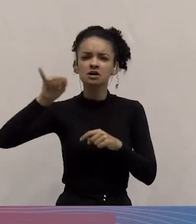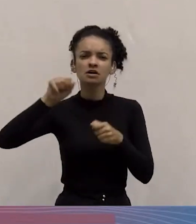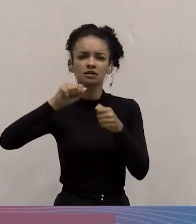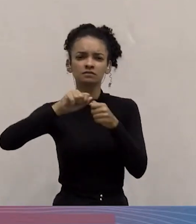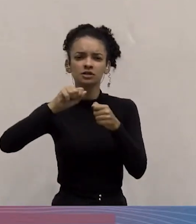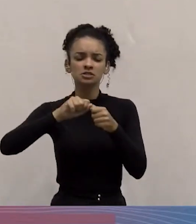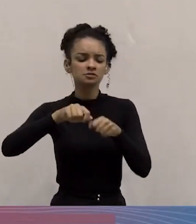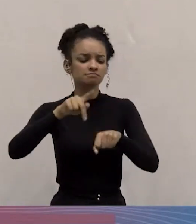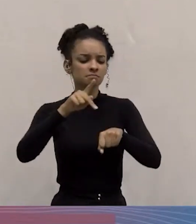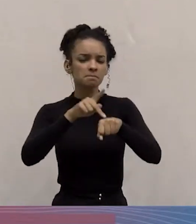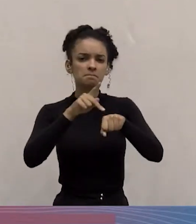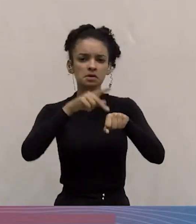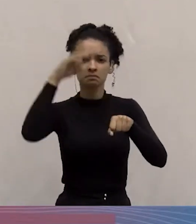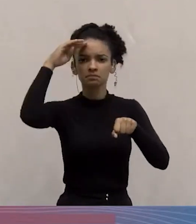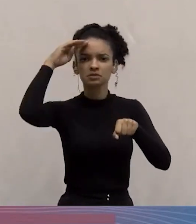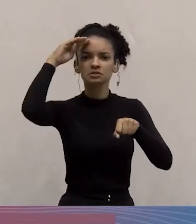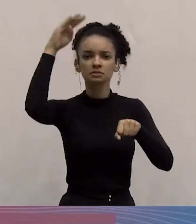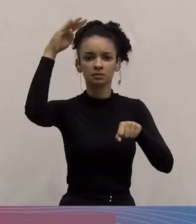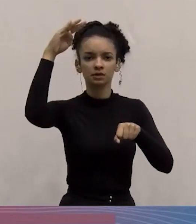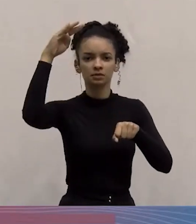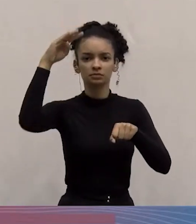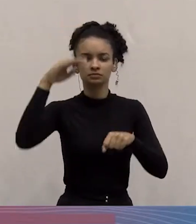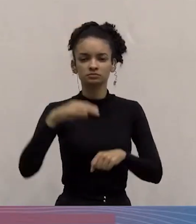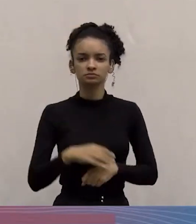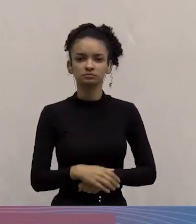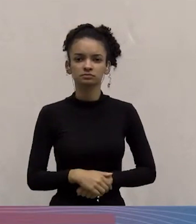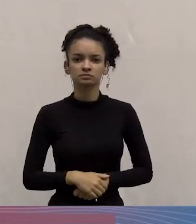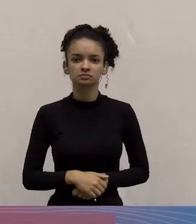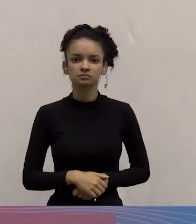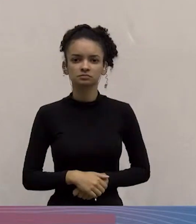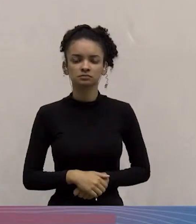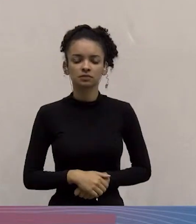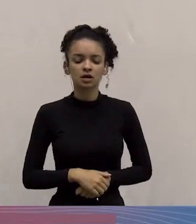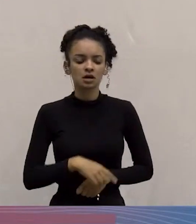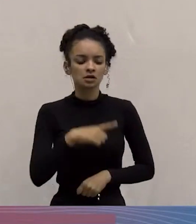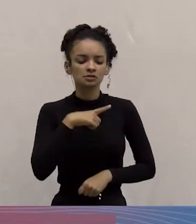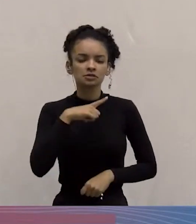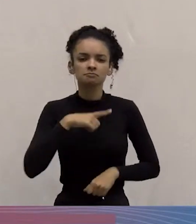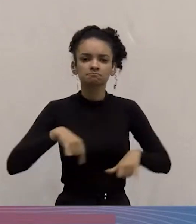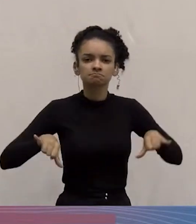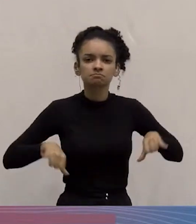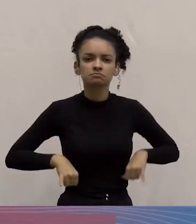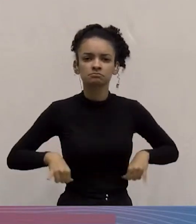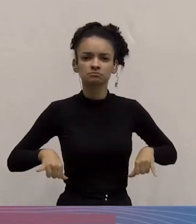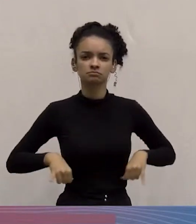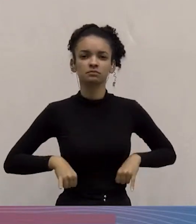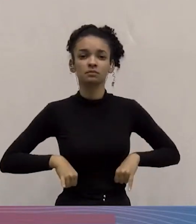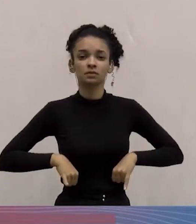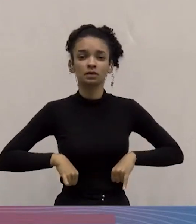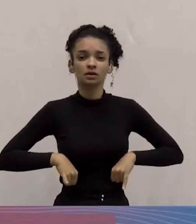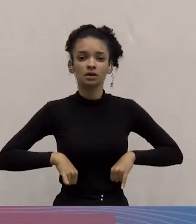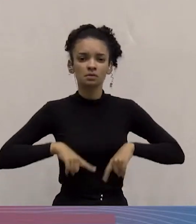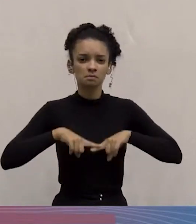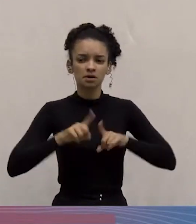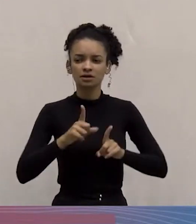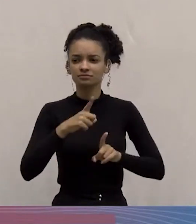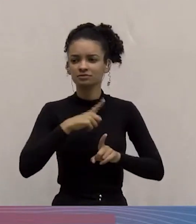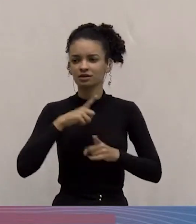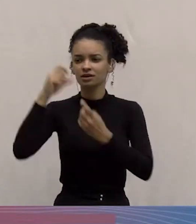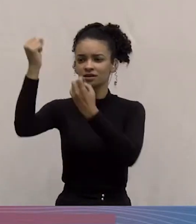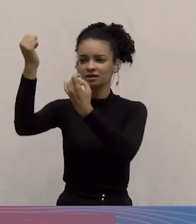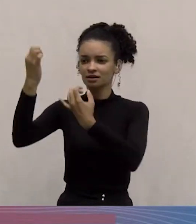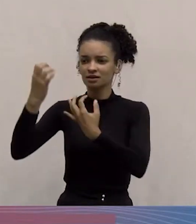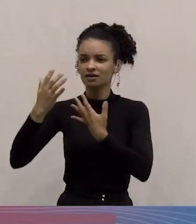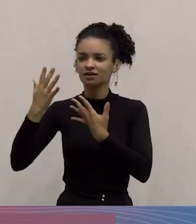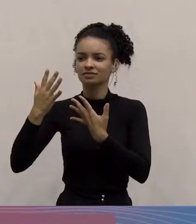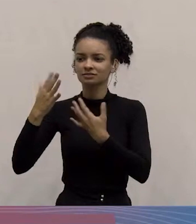de remate em meio a aclamações. Haja graça sobre